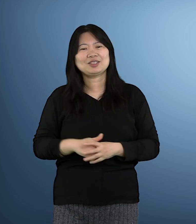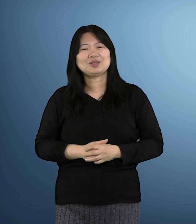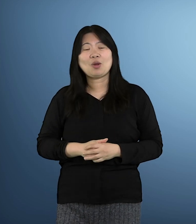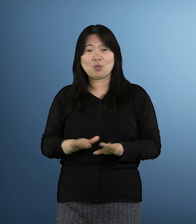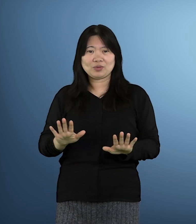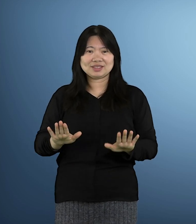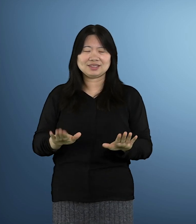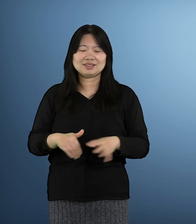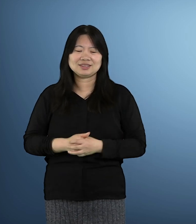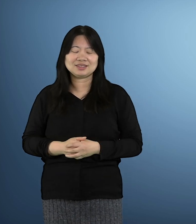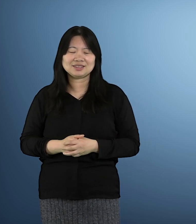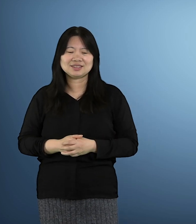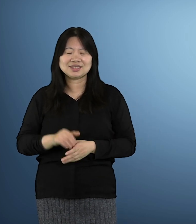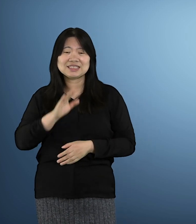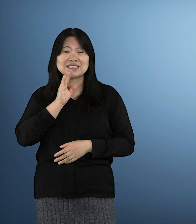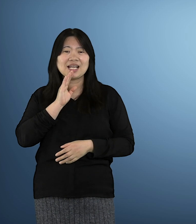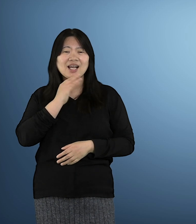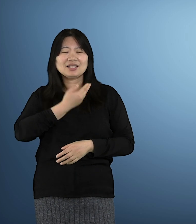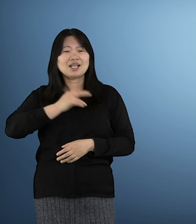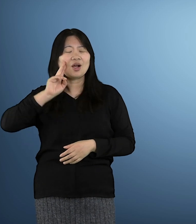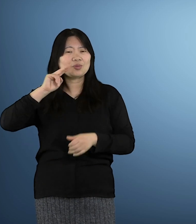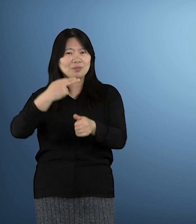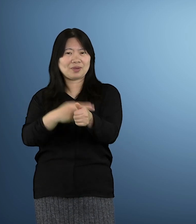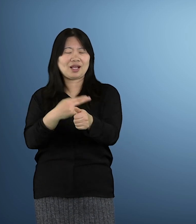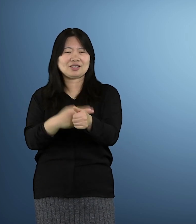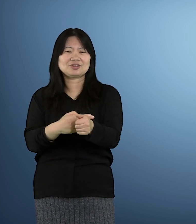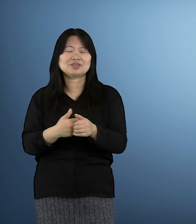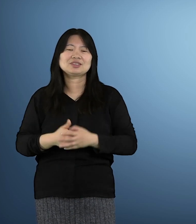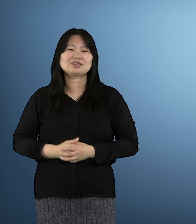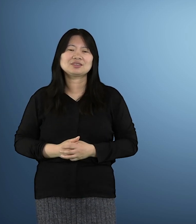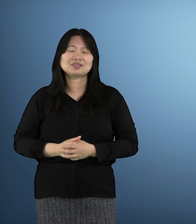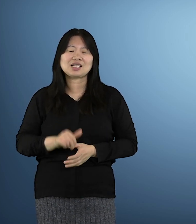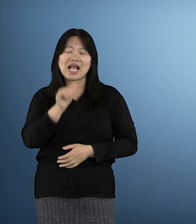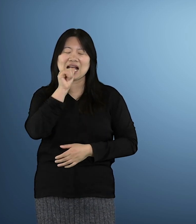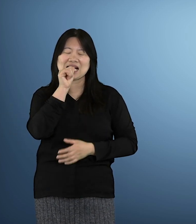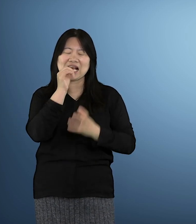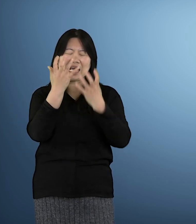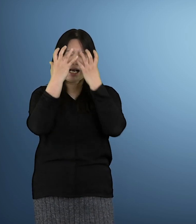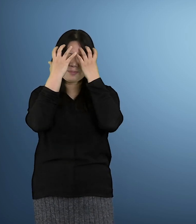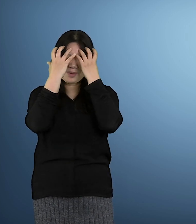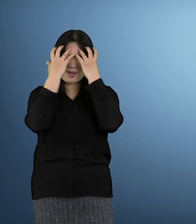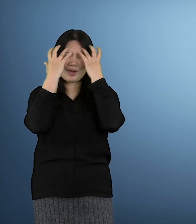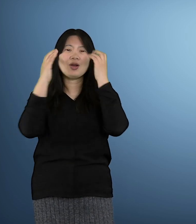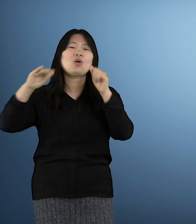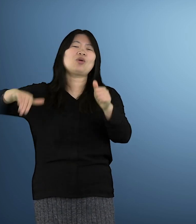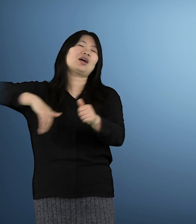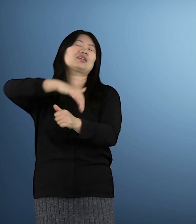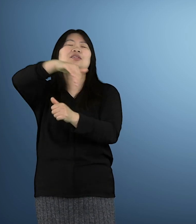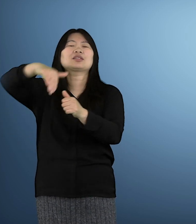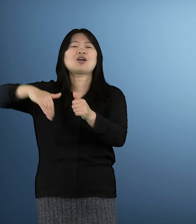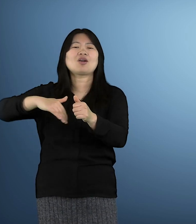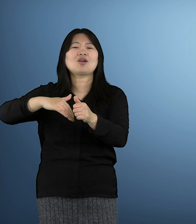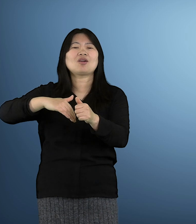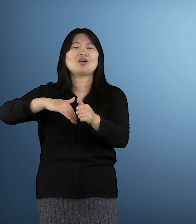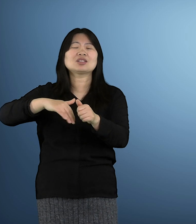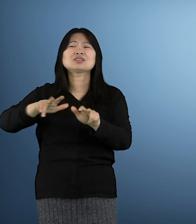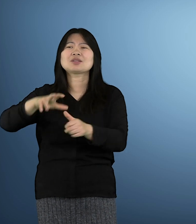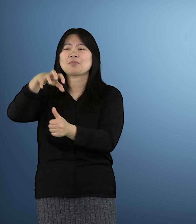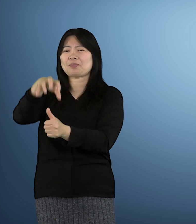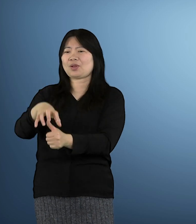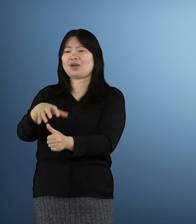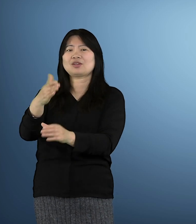그러면서 오늘 과연 사도 바울이 그 감옥이라는 환경, 메인 몸